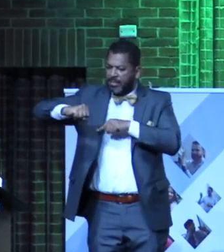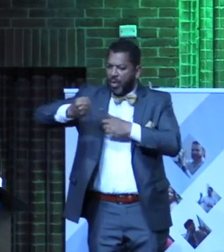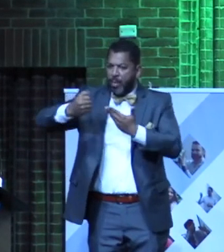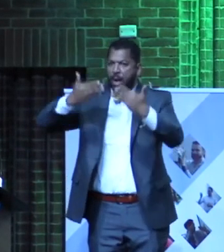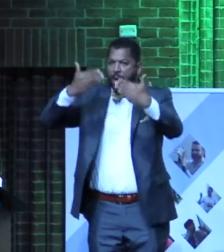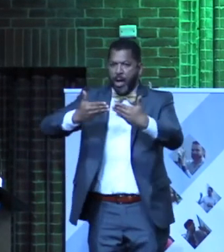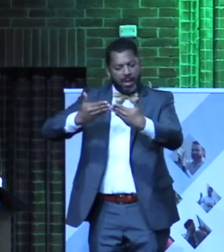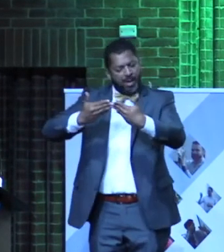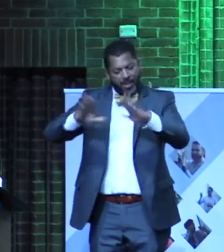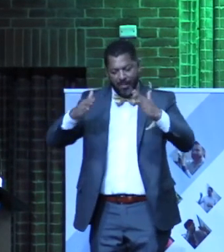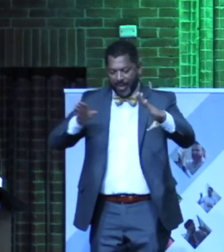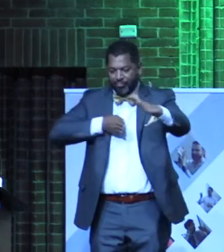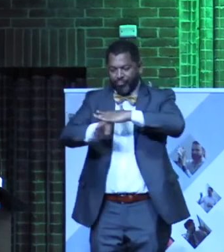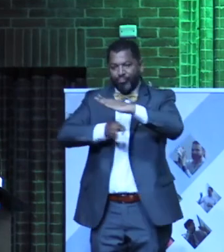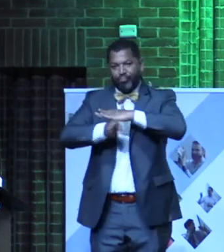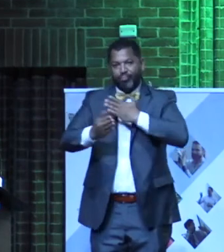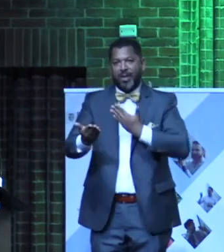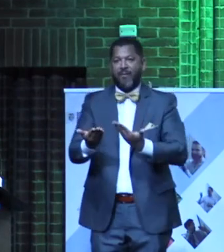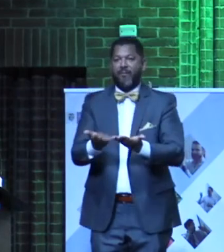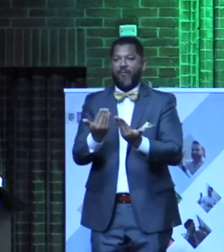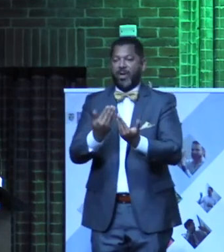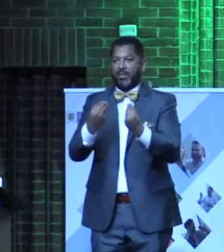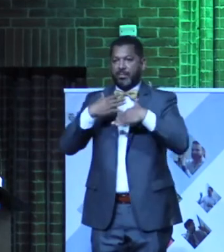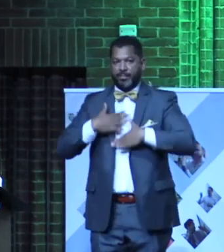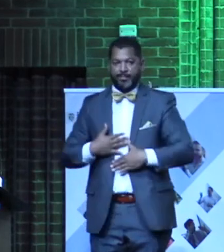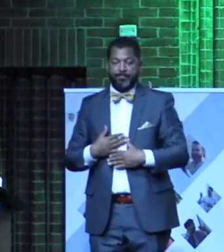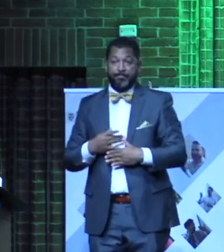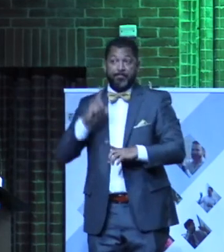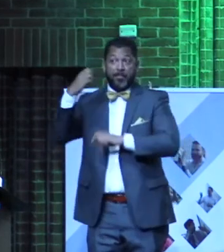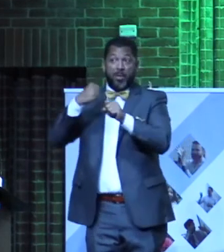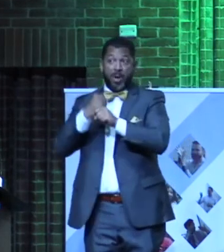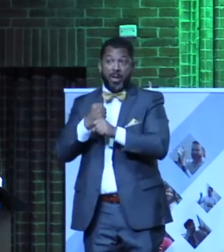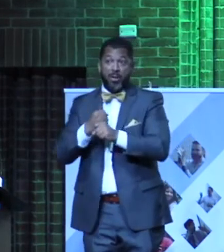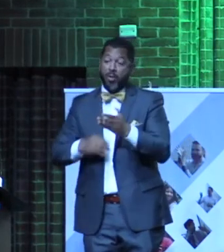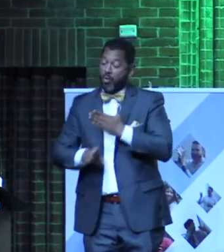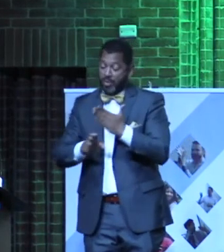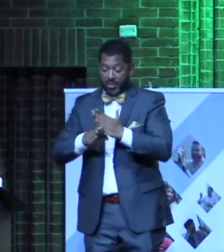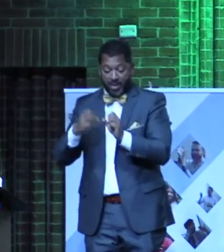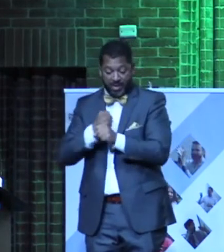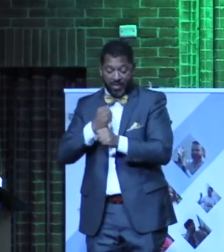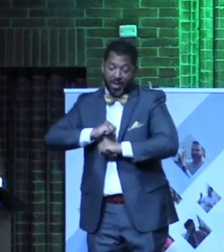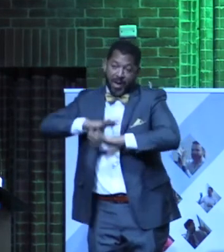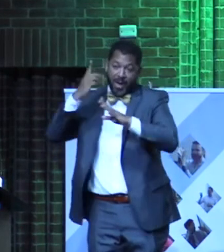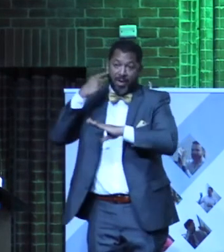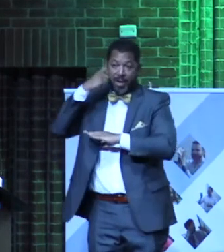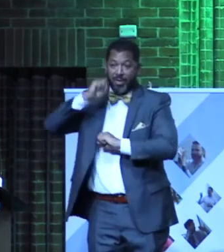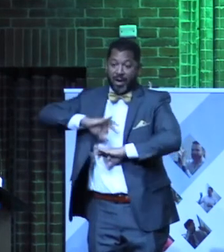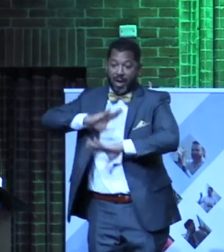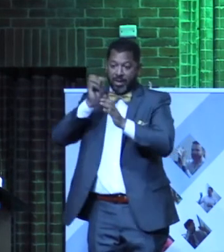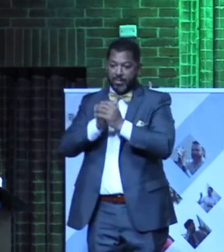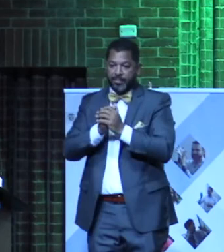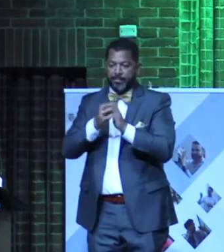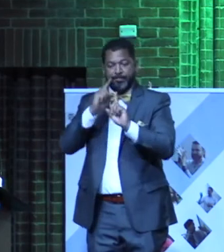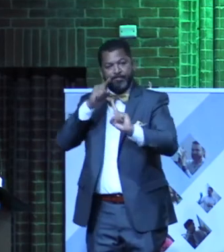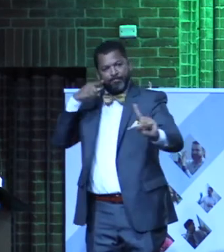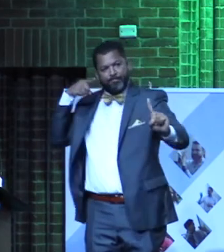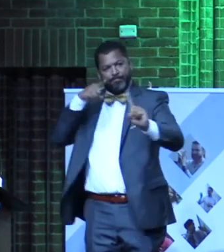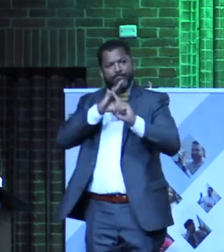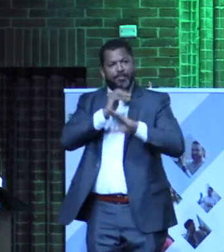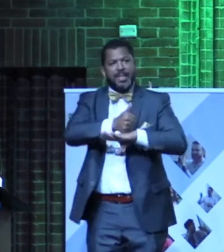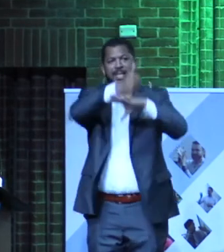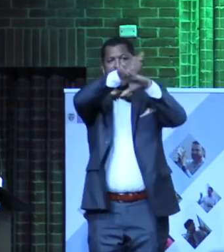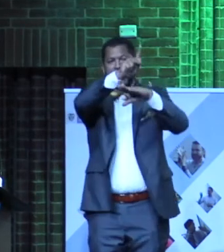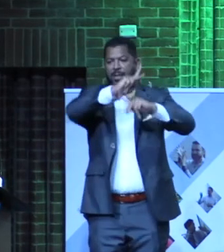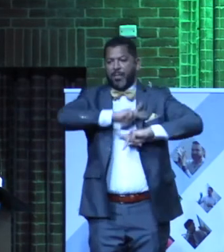barreras. Con trabajo, por supuesto, nos quedan brechas para el siguiente año y retos que abordar. Vamos a comenzar a trabajar directamente con empresarios. Una cosa